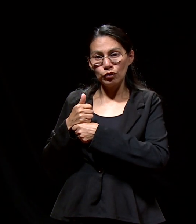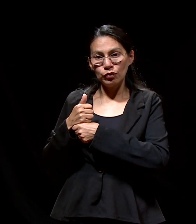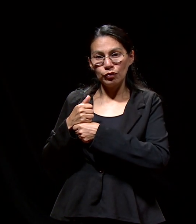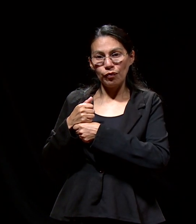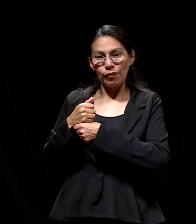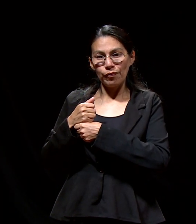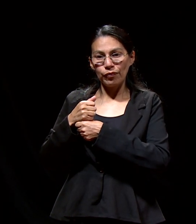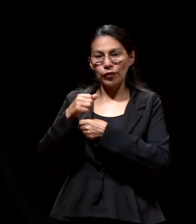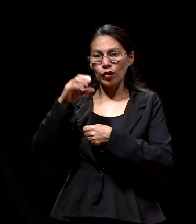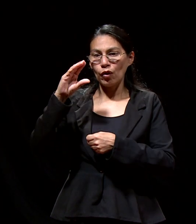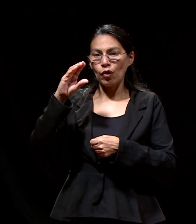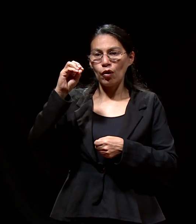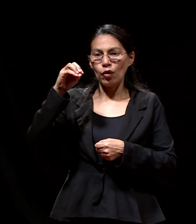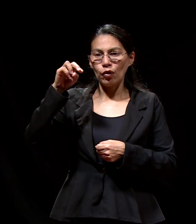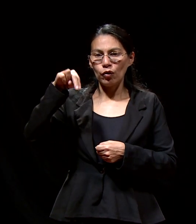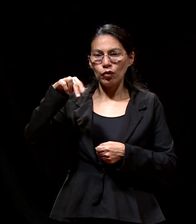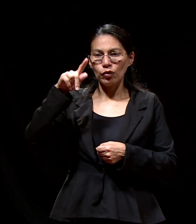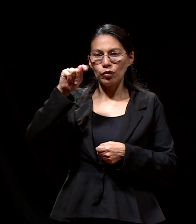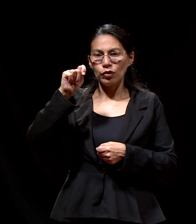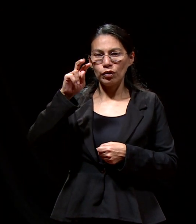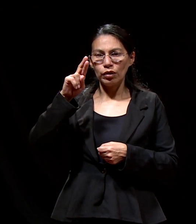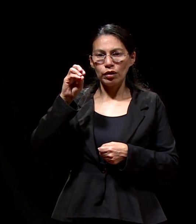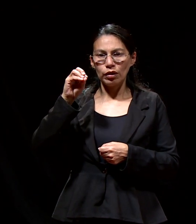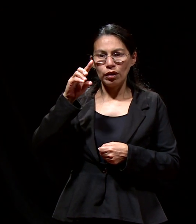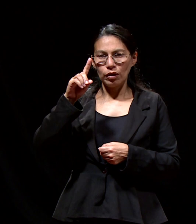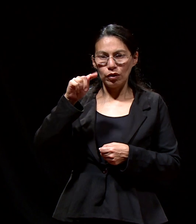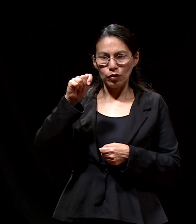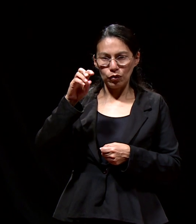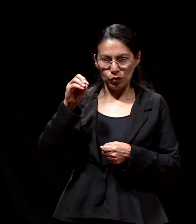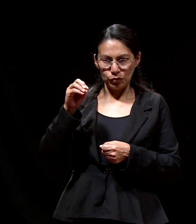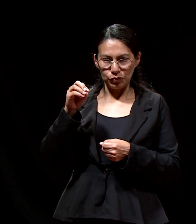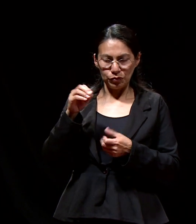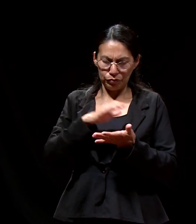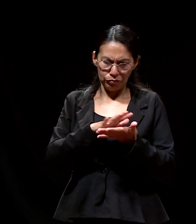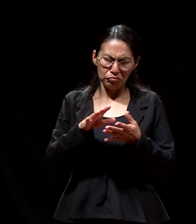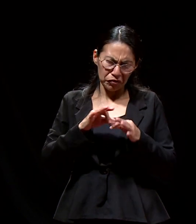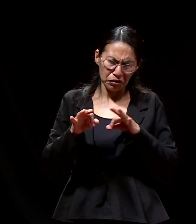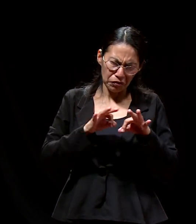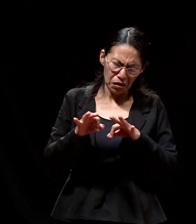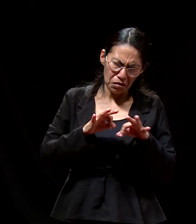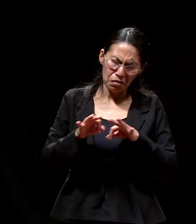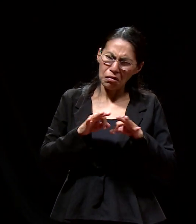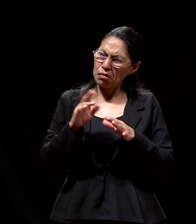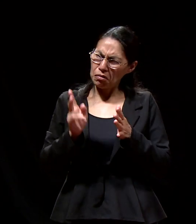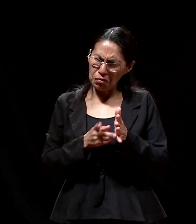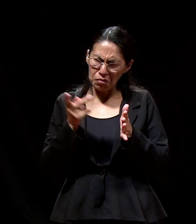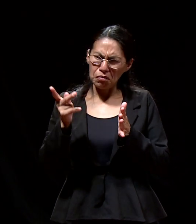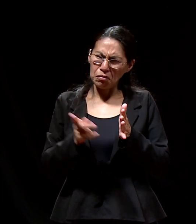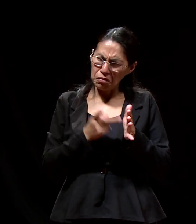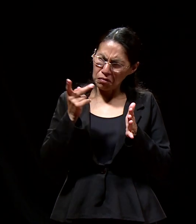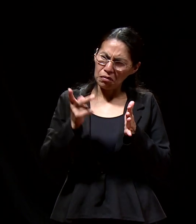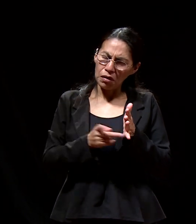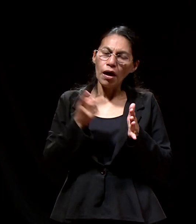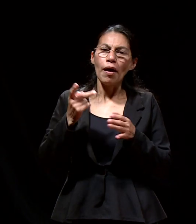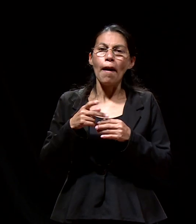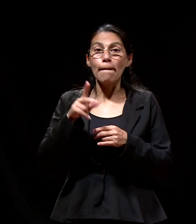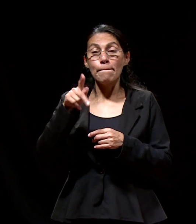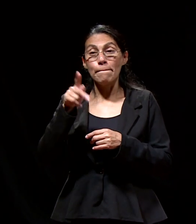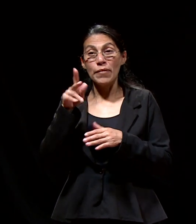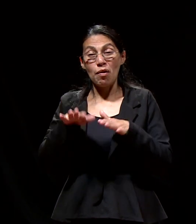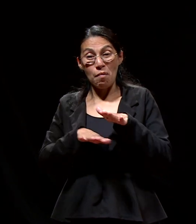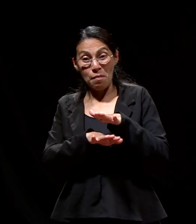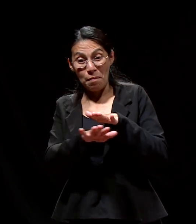teníamos esos beneficios necesitamos lo que aquí conocemos como una plaza una basificacion